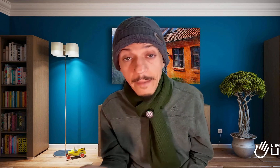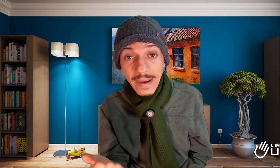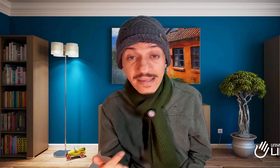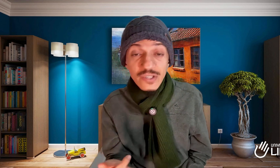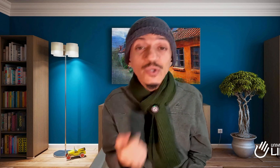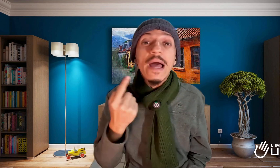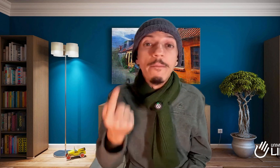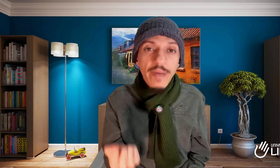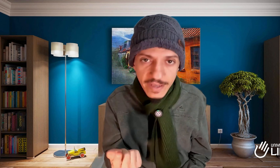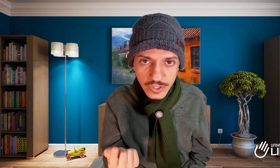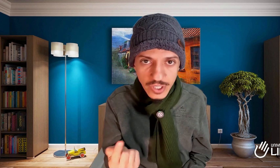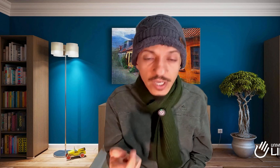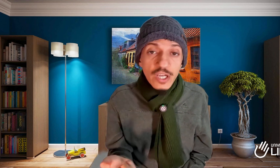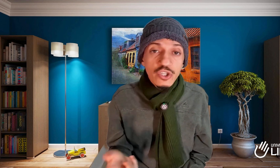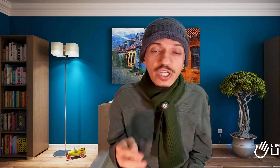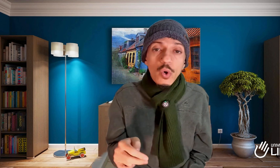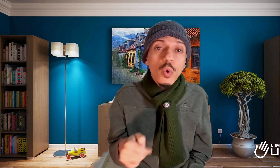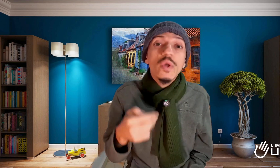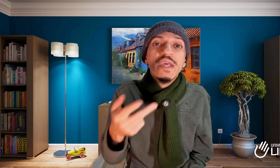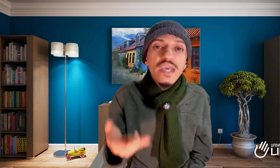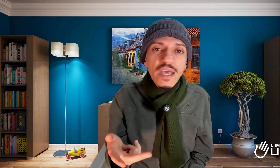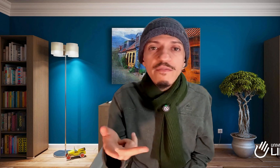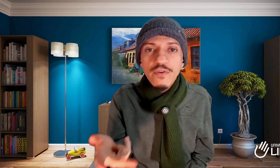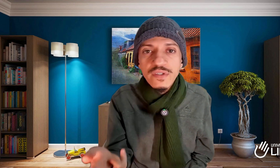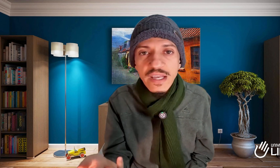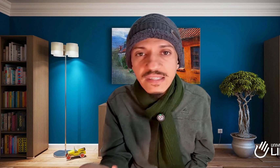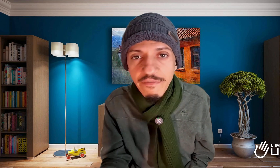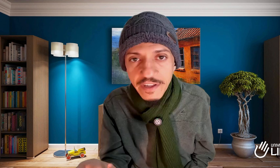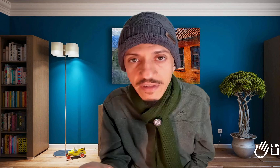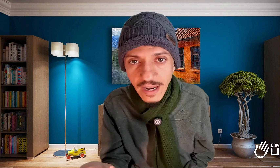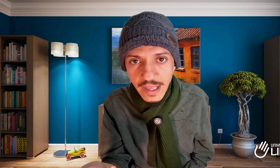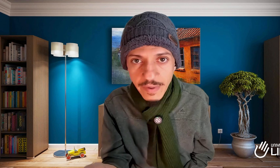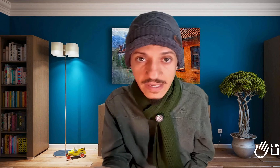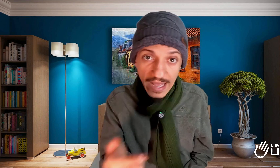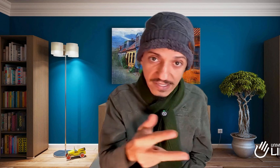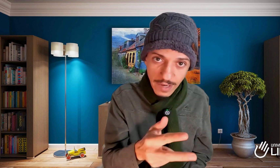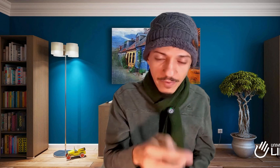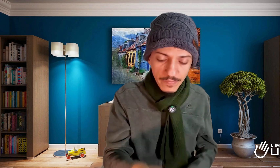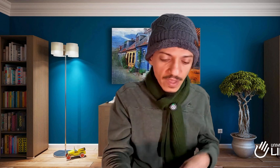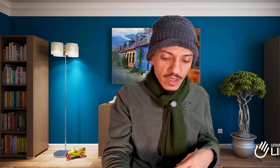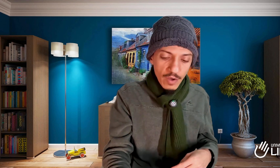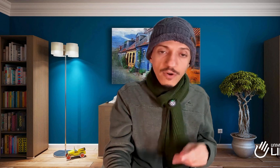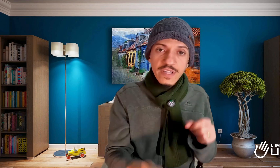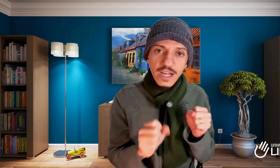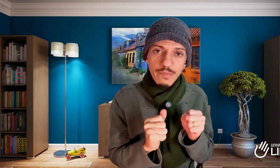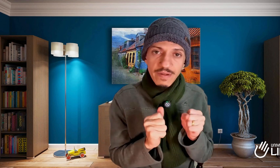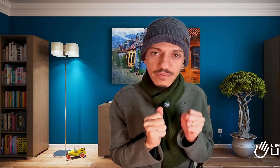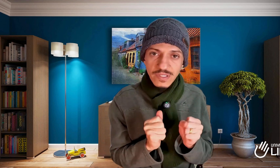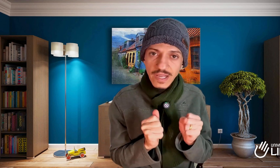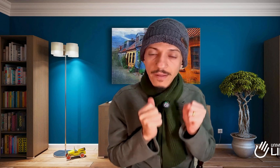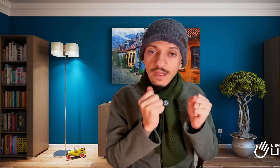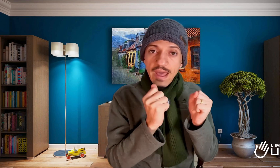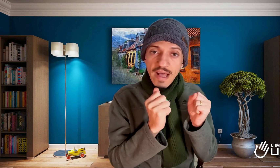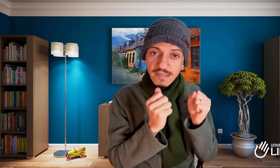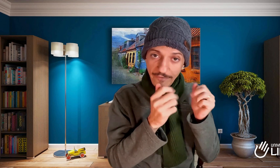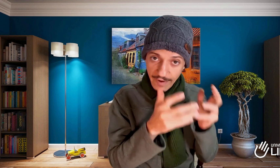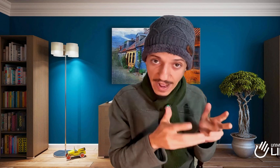isso depende de o que você está vendo da Libras. Exemplo, eu mostrei aqui para você essa frase